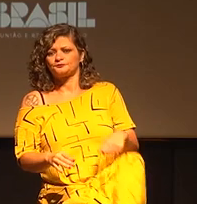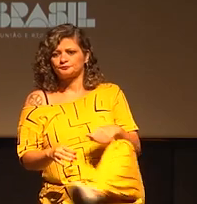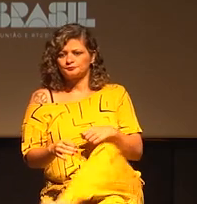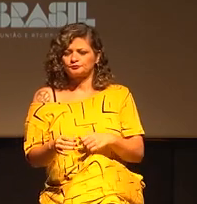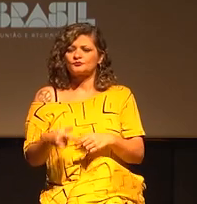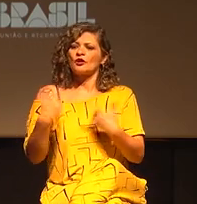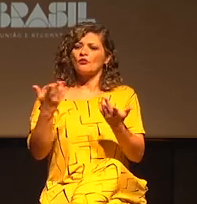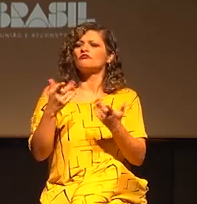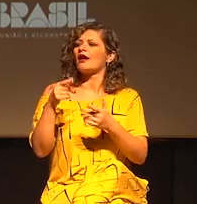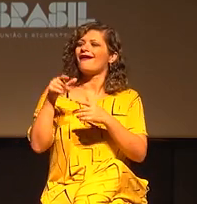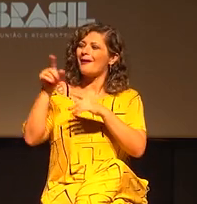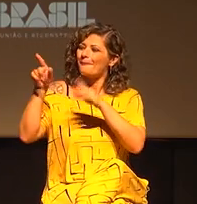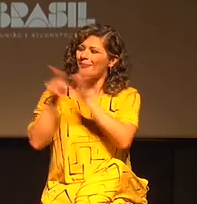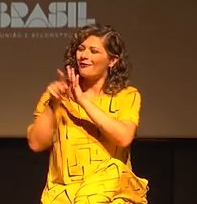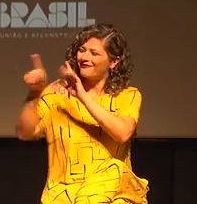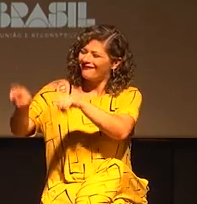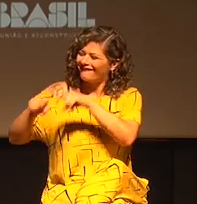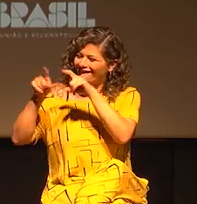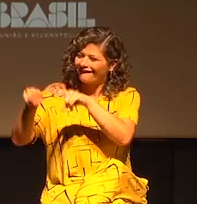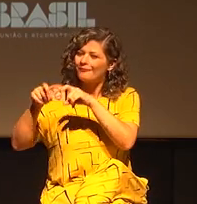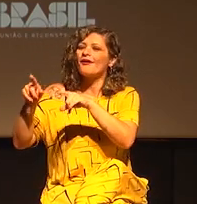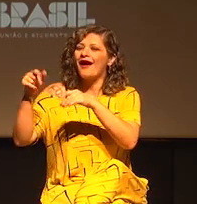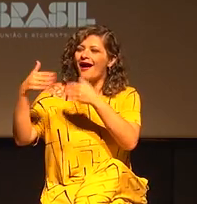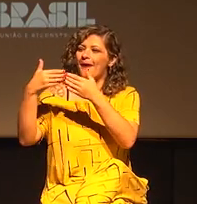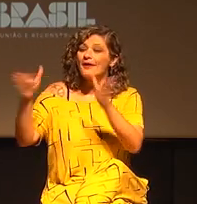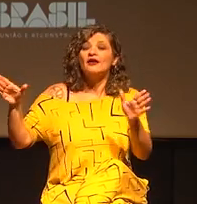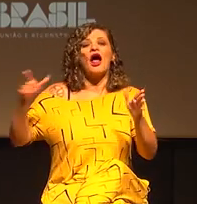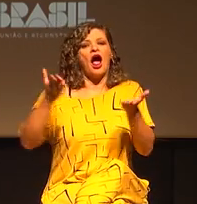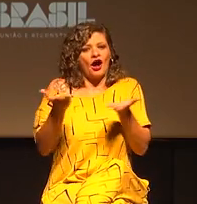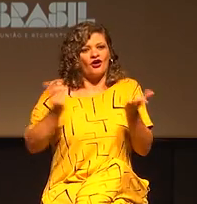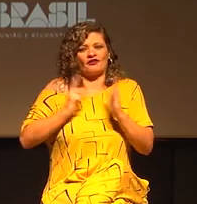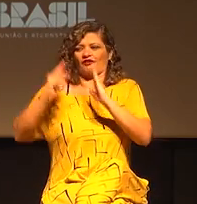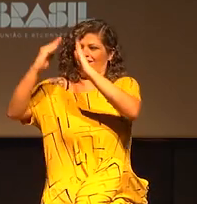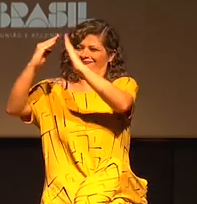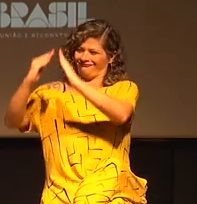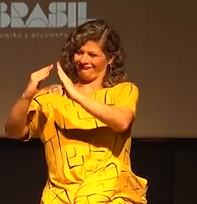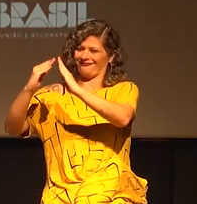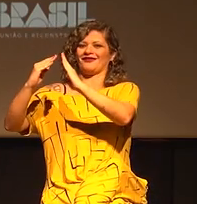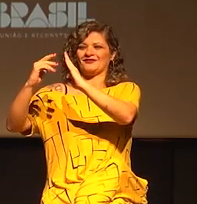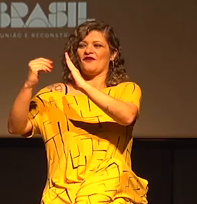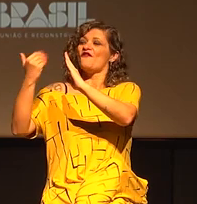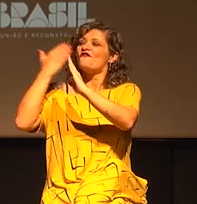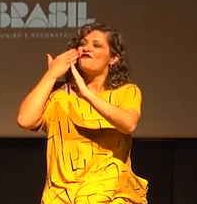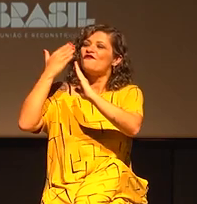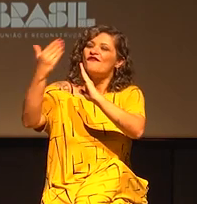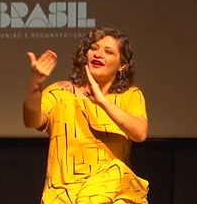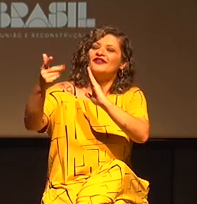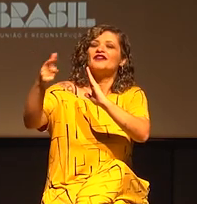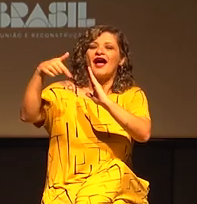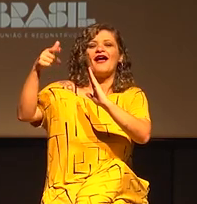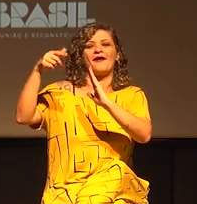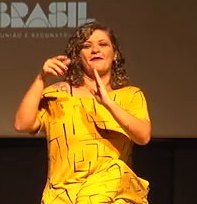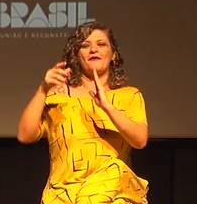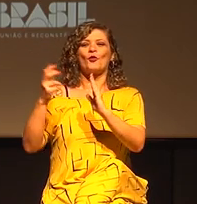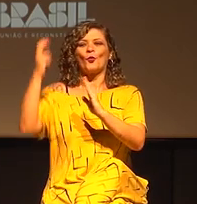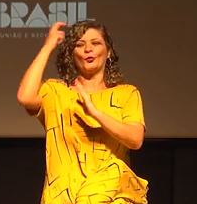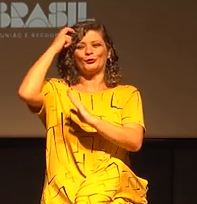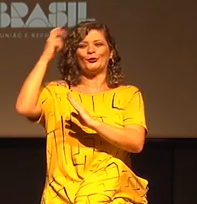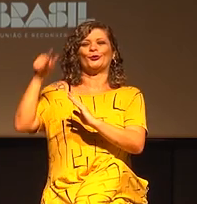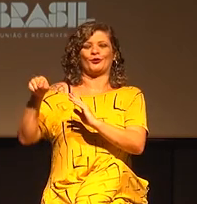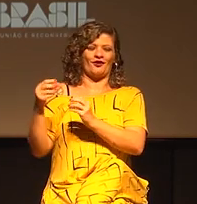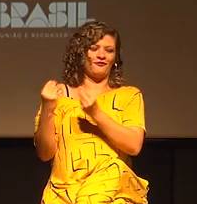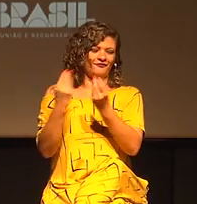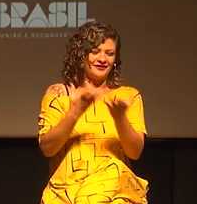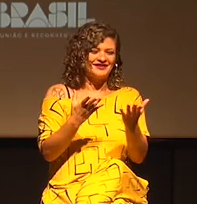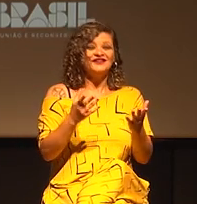eh não só mais agora tem o próprio galpão agora que fica em frente ao nosso Armazém do campo que também é uma porta que é para produzir cultura e para além